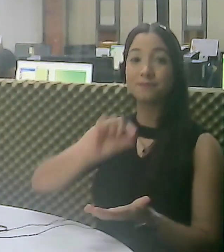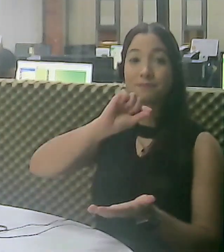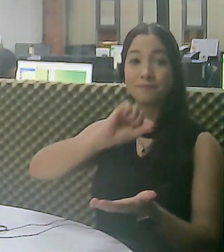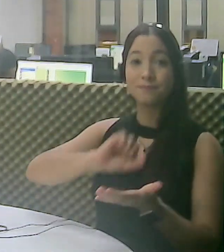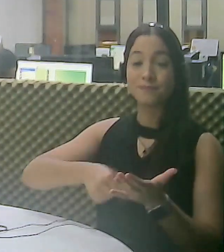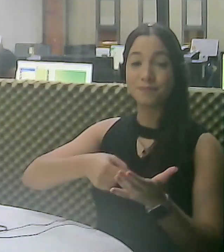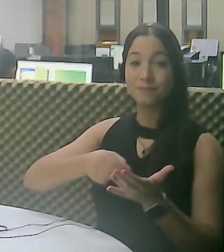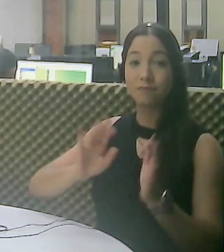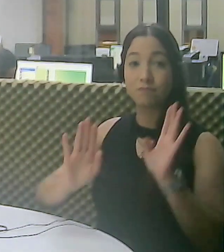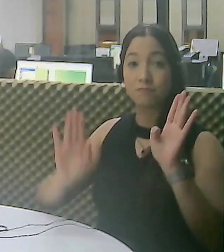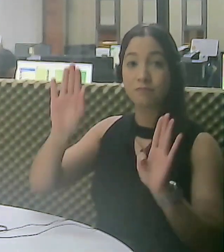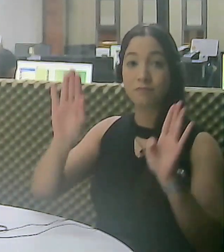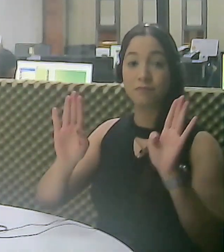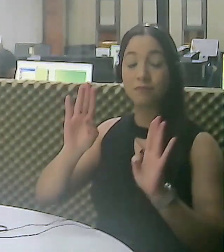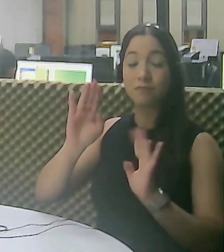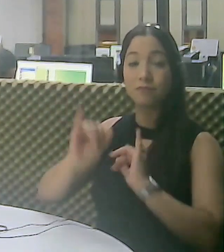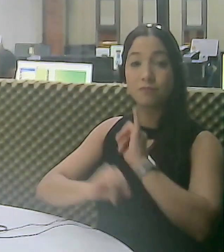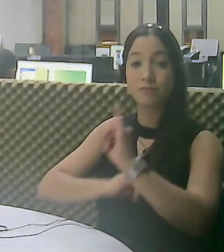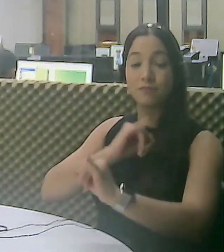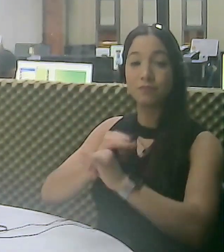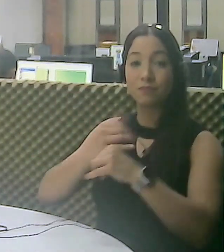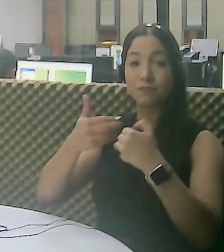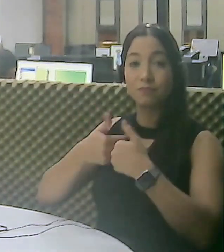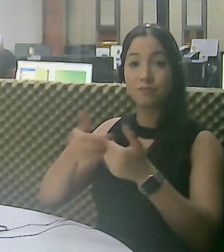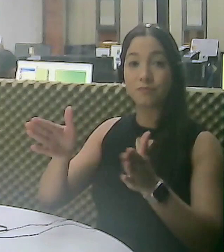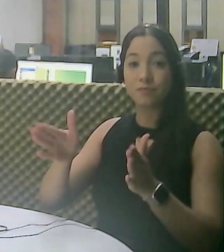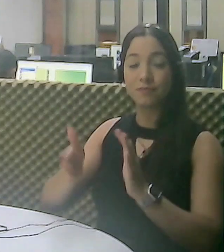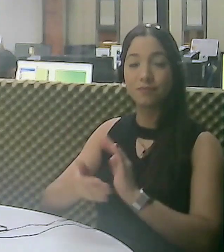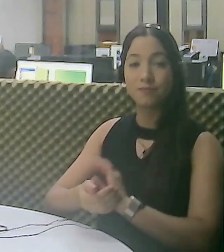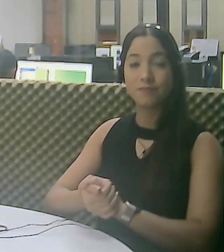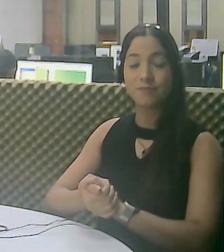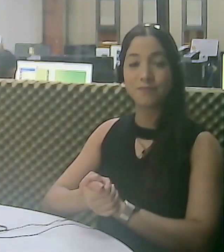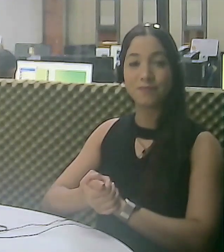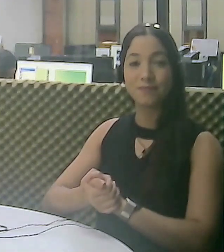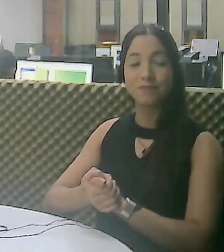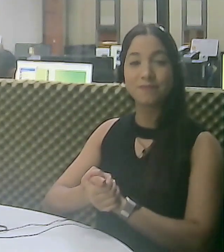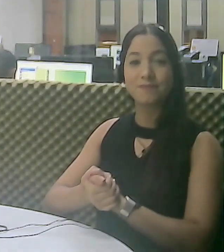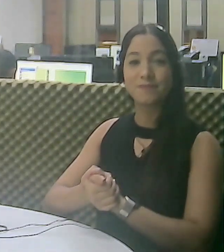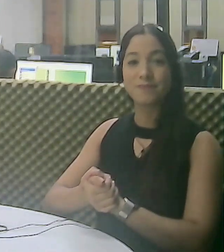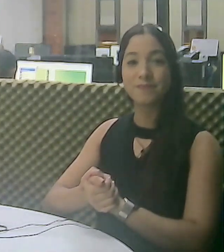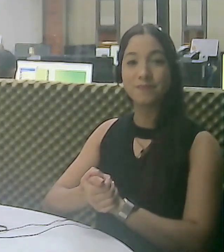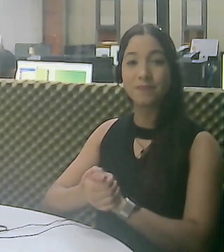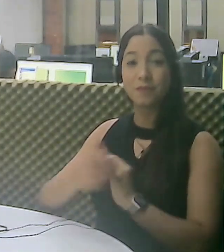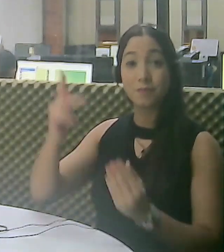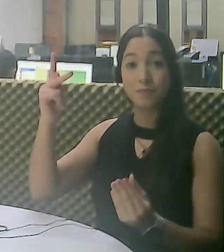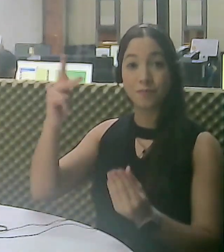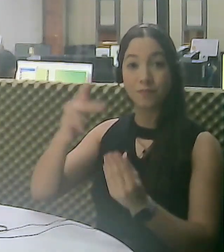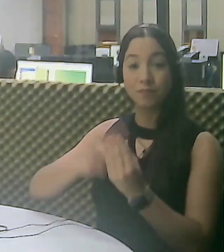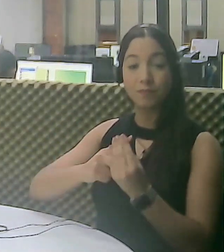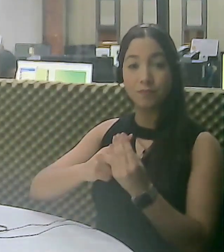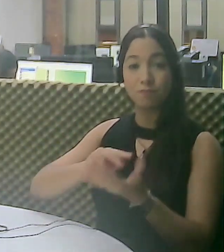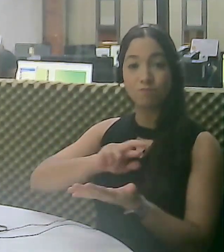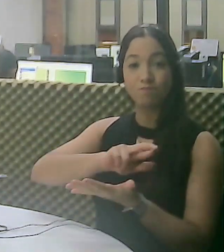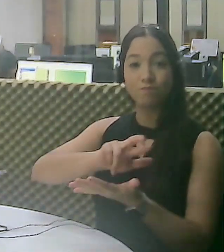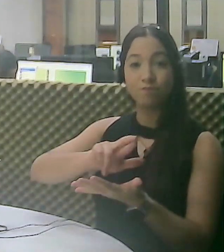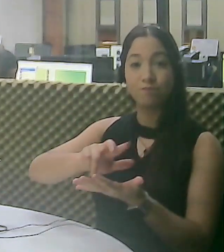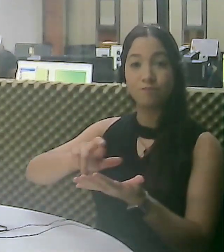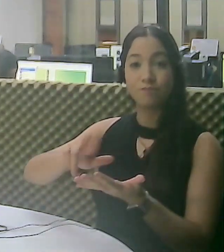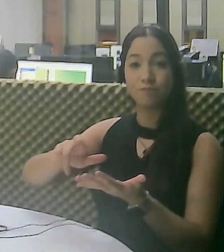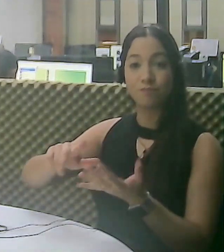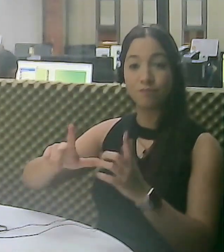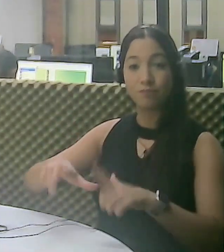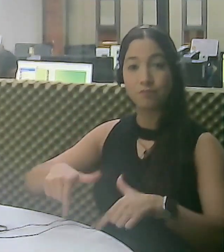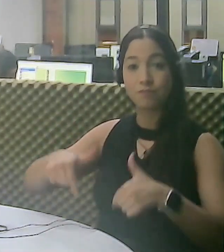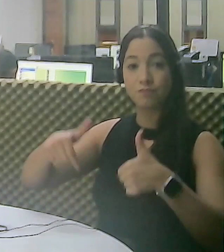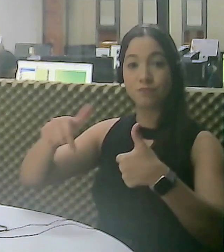Cadastro para leilão online da Prefeitura segue aberto. E ainda, PROCON realiza diversas atividades